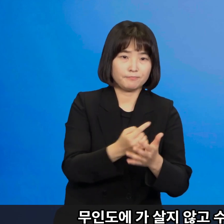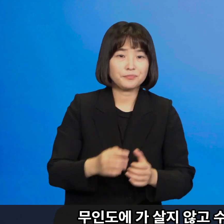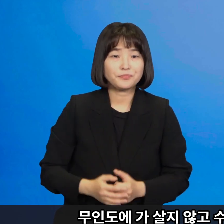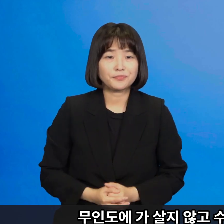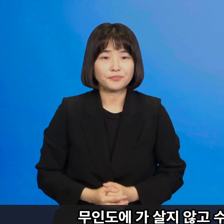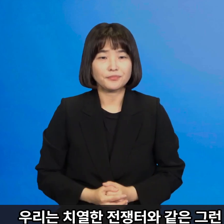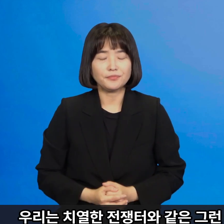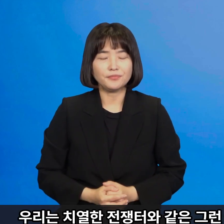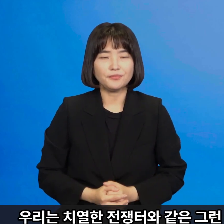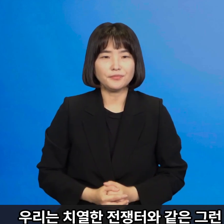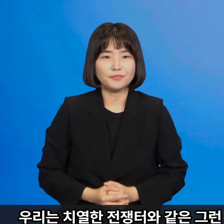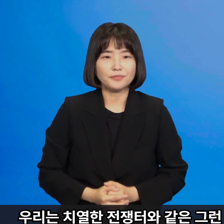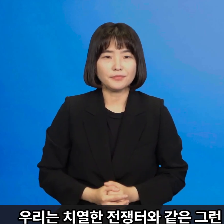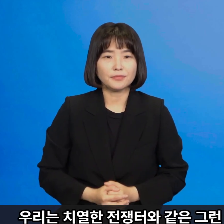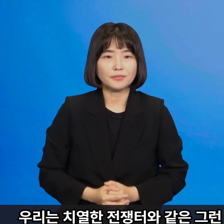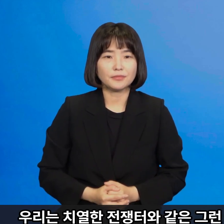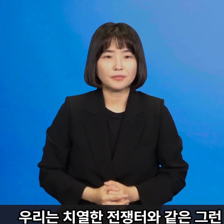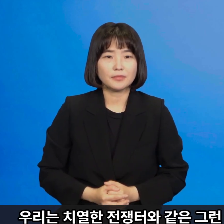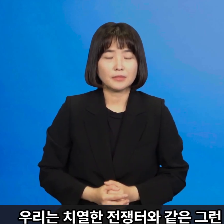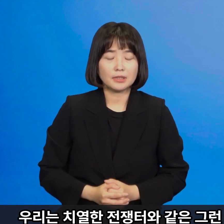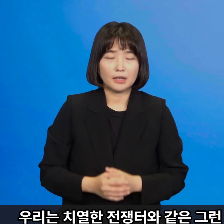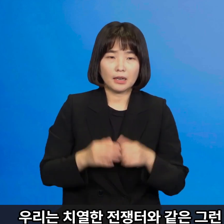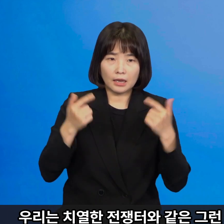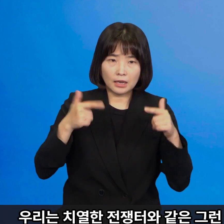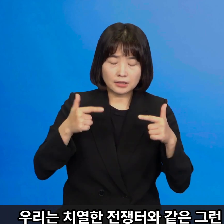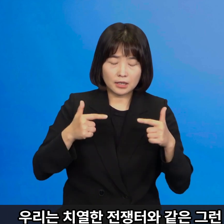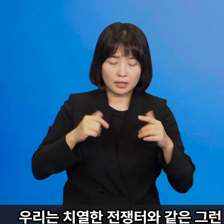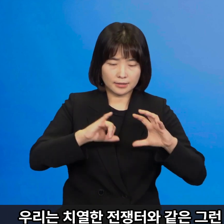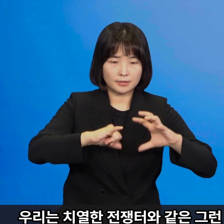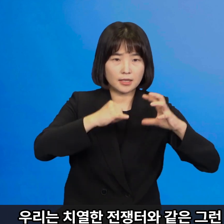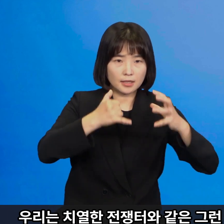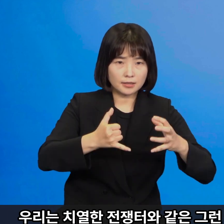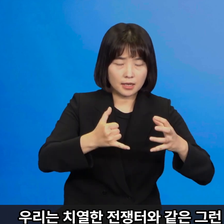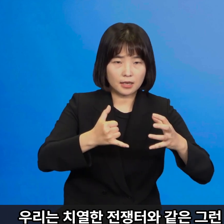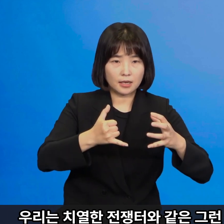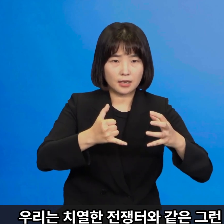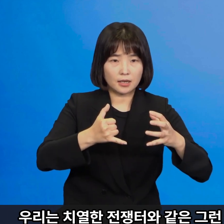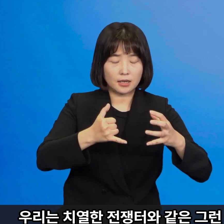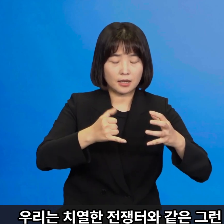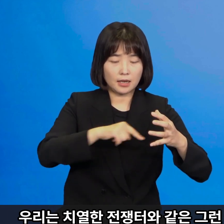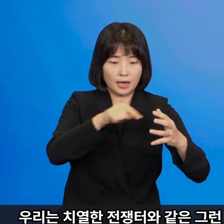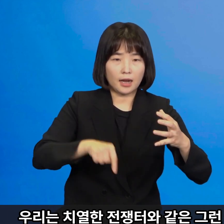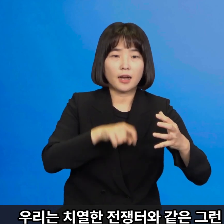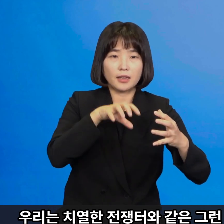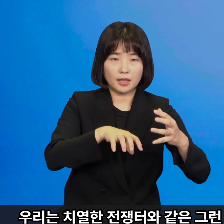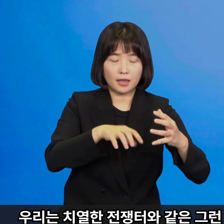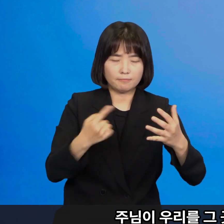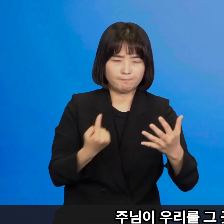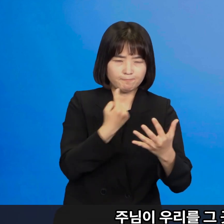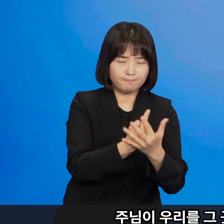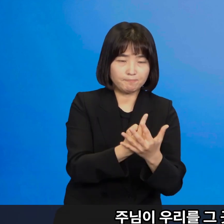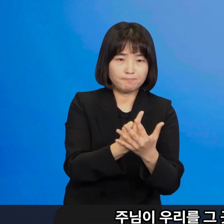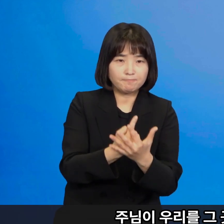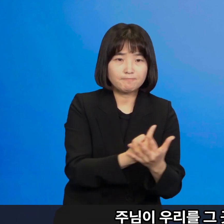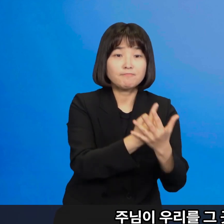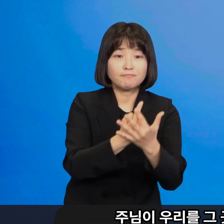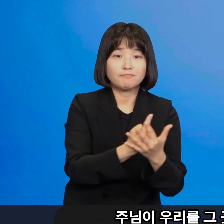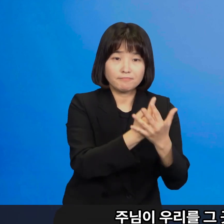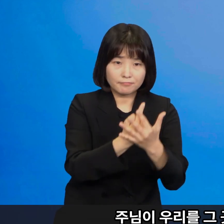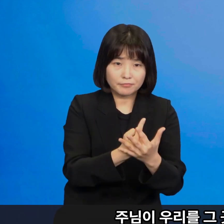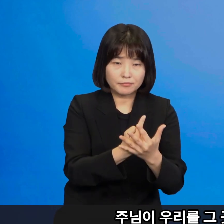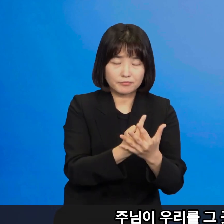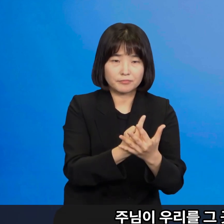수도원에 가서 살지 않습니다. 우리는 치열한 전쟁터와 같은 그런 삶의 현장 속에서 지금 살아가고 있고 주님이 우리를